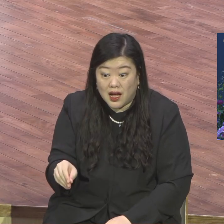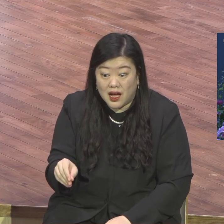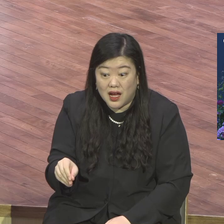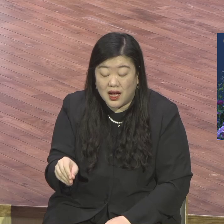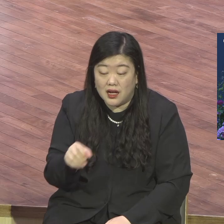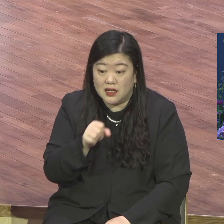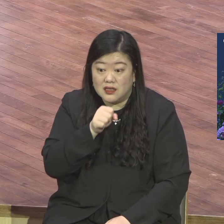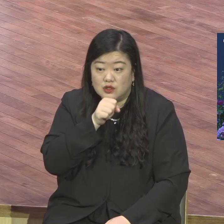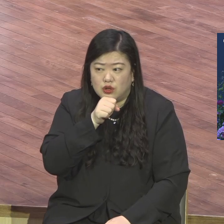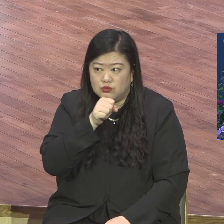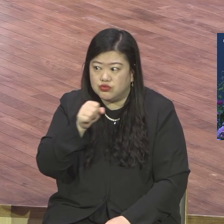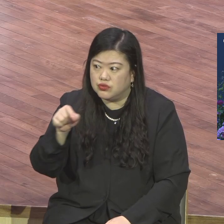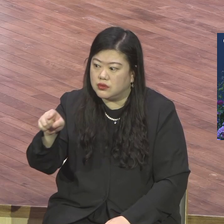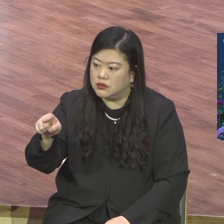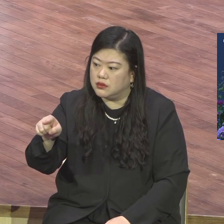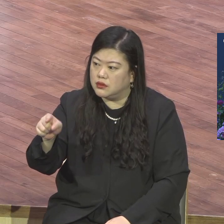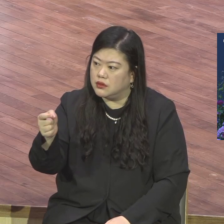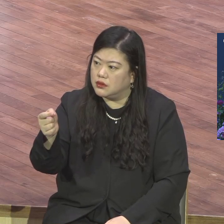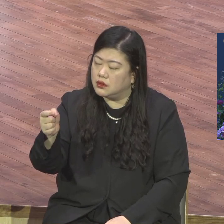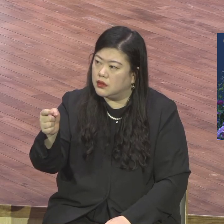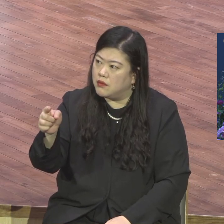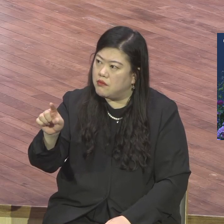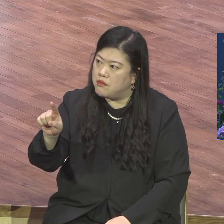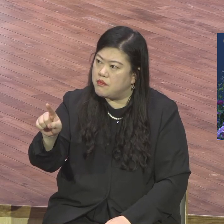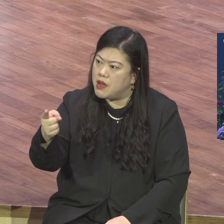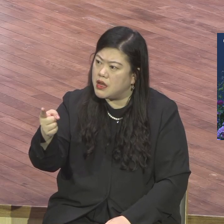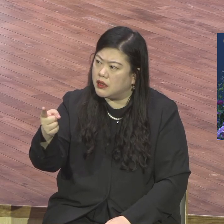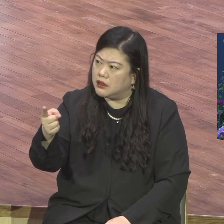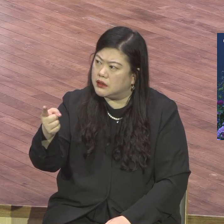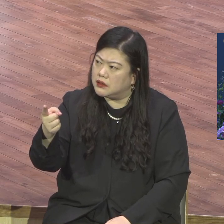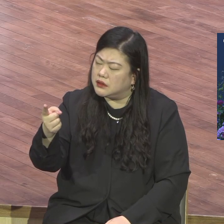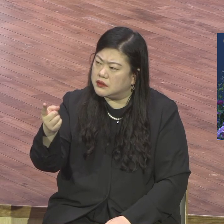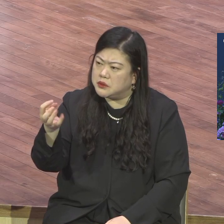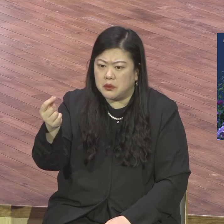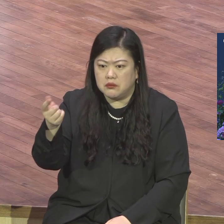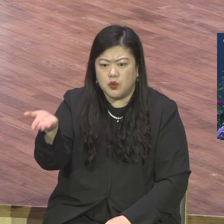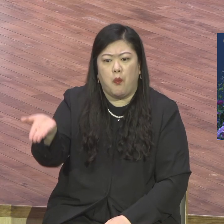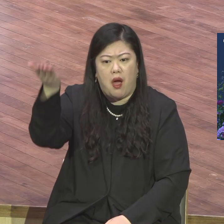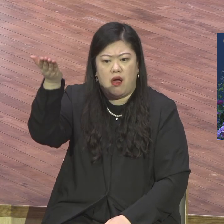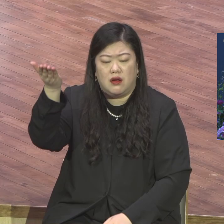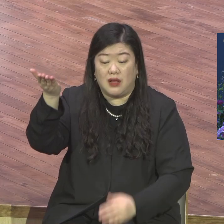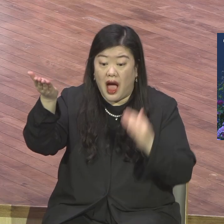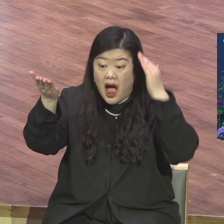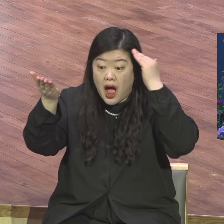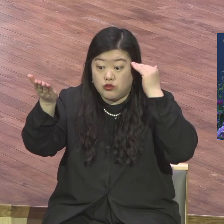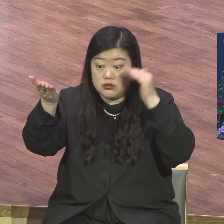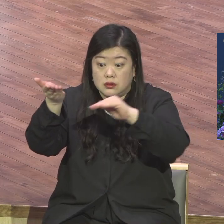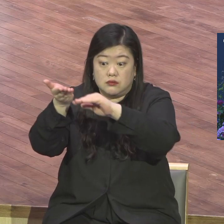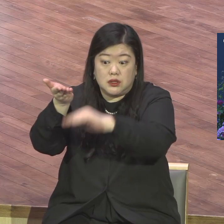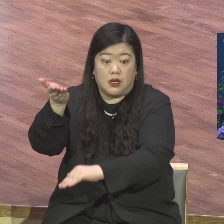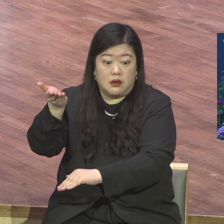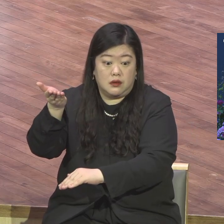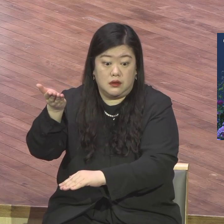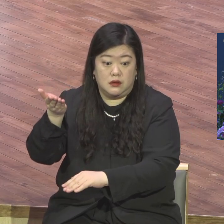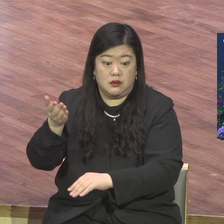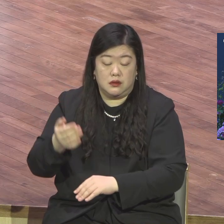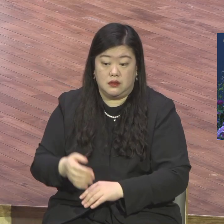작년에는 144위에서 조금 올랐어요. 그래도 자유 없어.